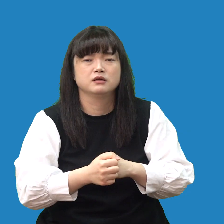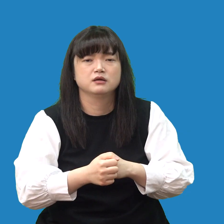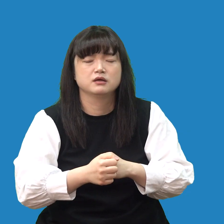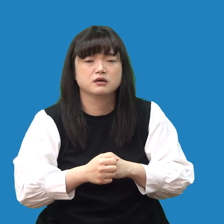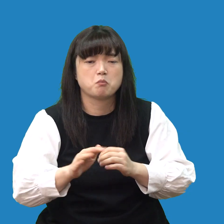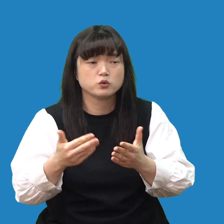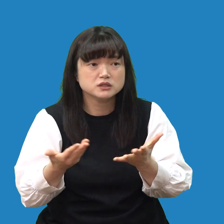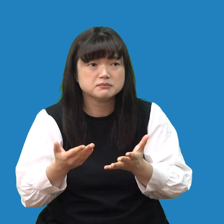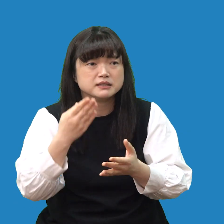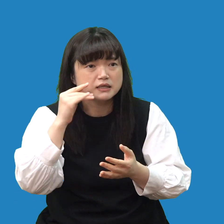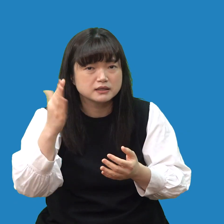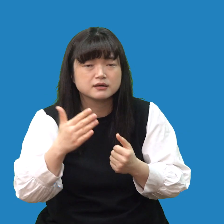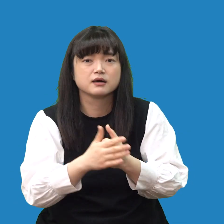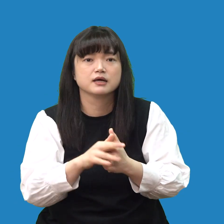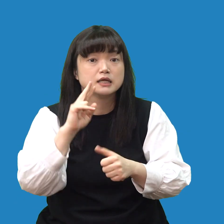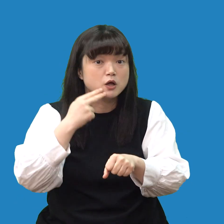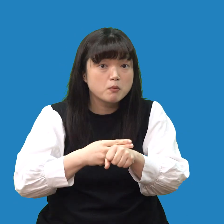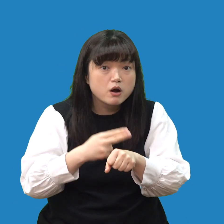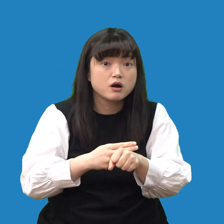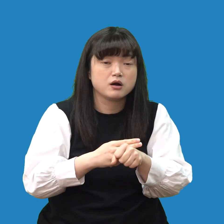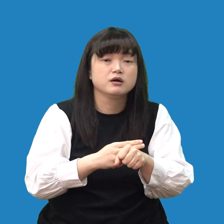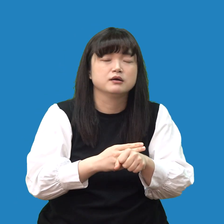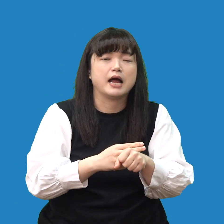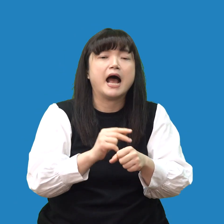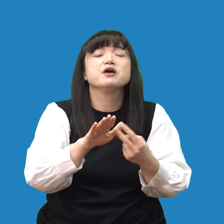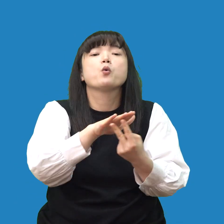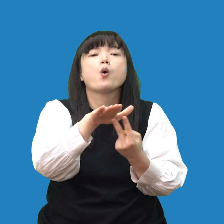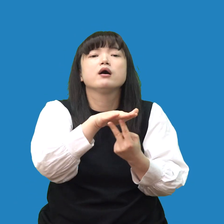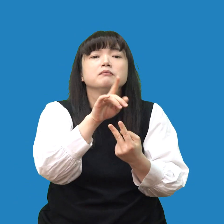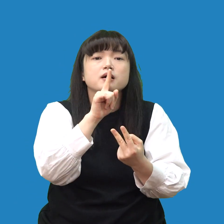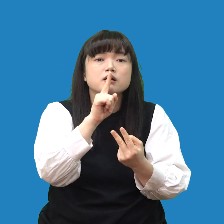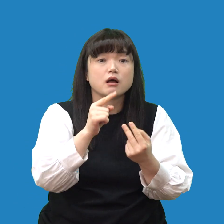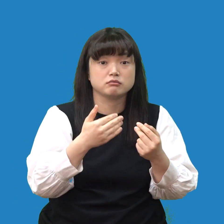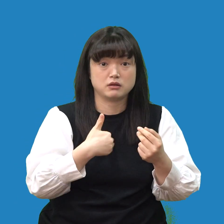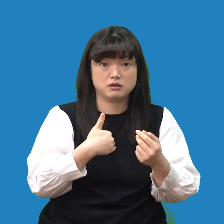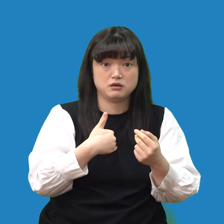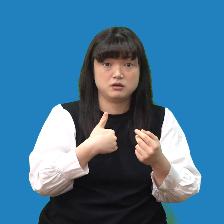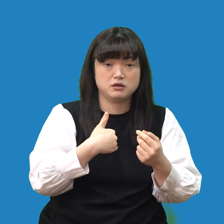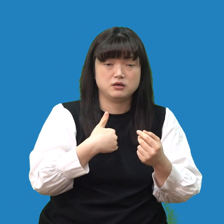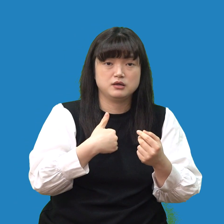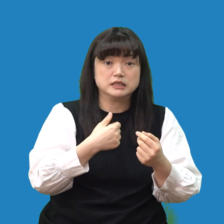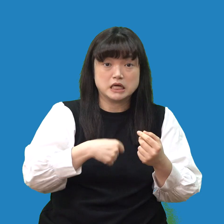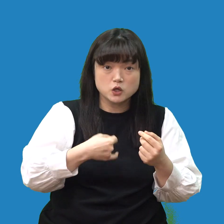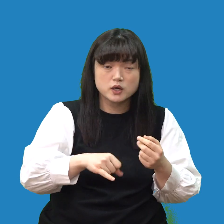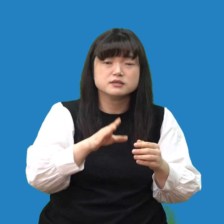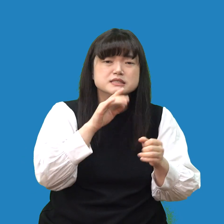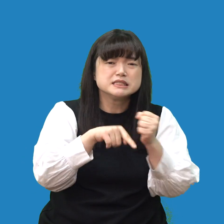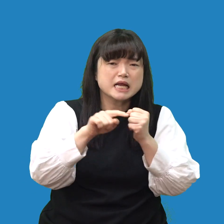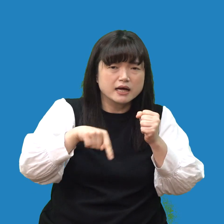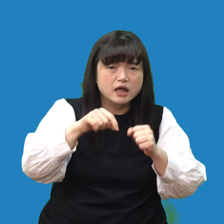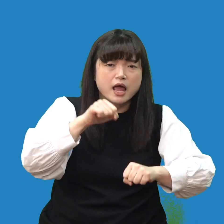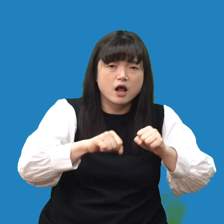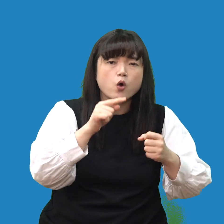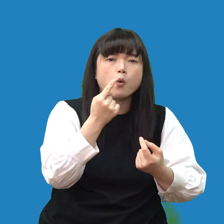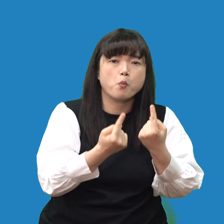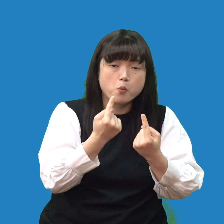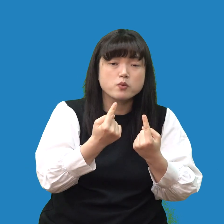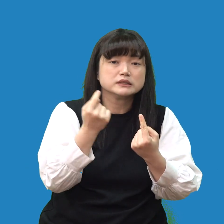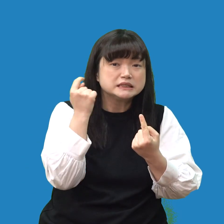사도 요한이 노년에 내가 내 자녀들이 진리 안에서 행한다 함을 듣는 것보다 더 기쁜 일이